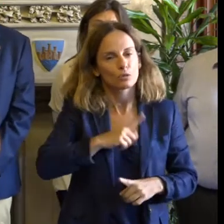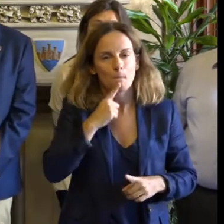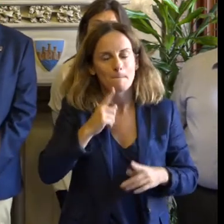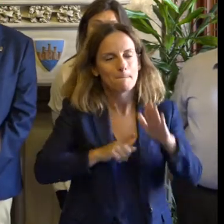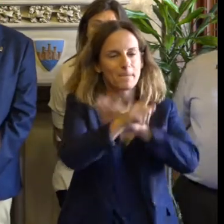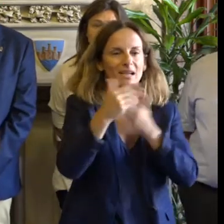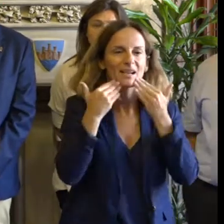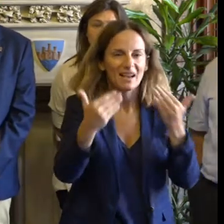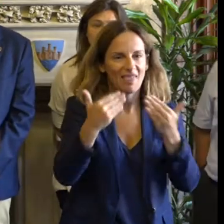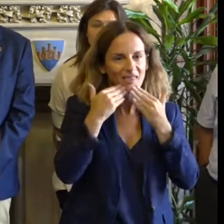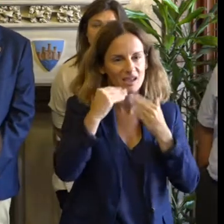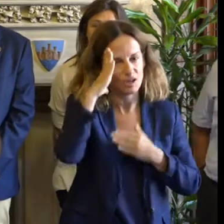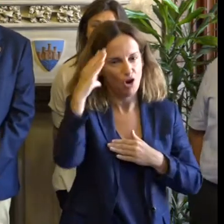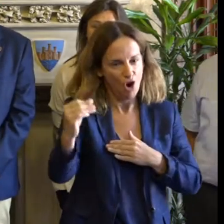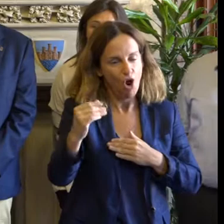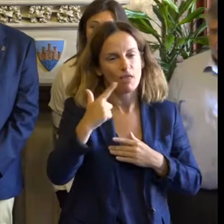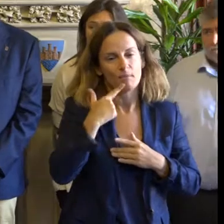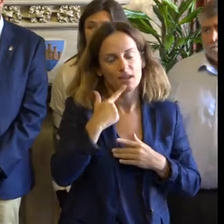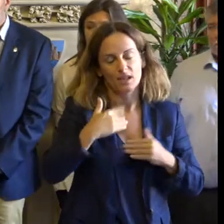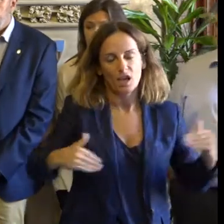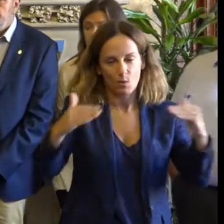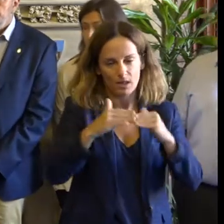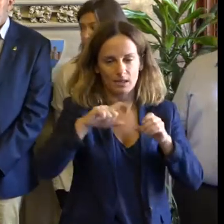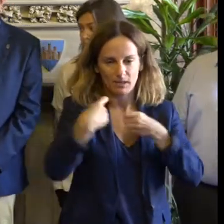participació de tots i totes. Moltes gràcies.